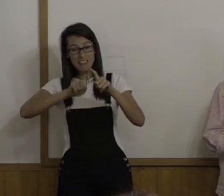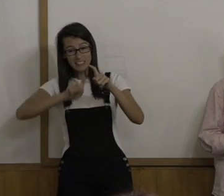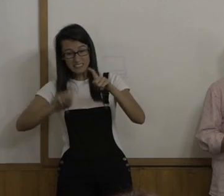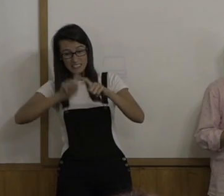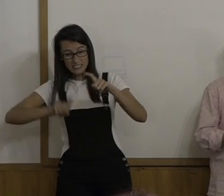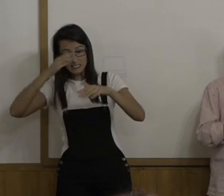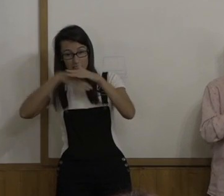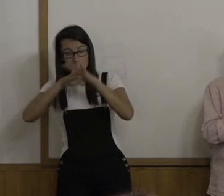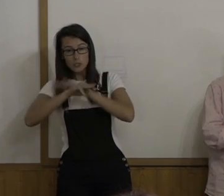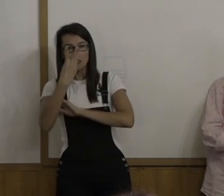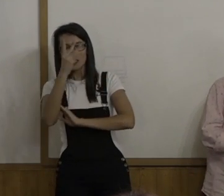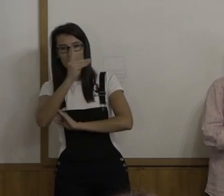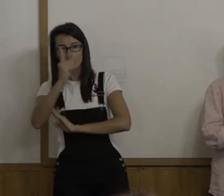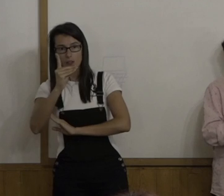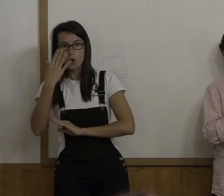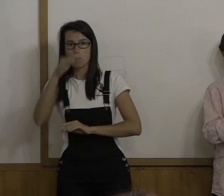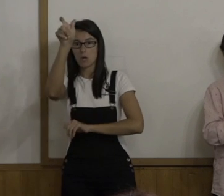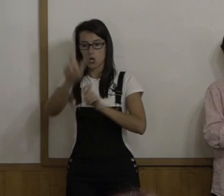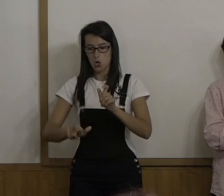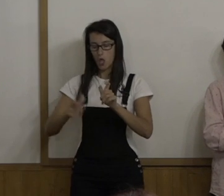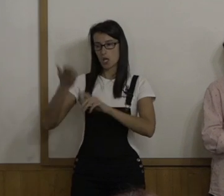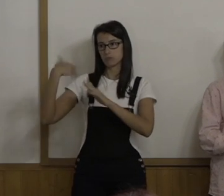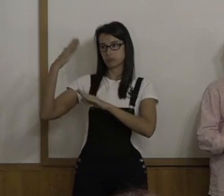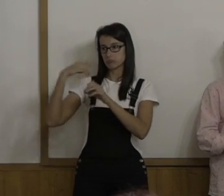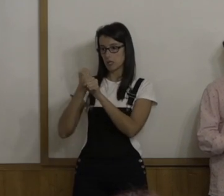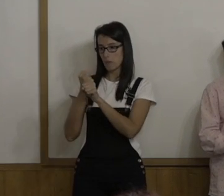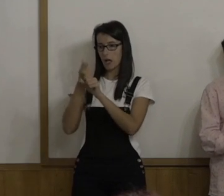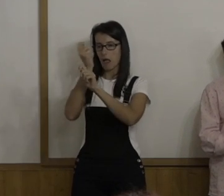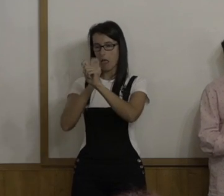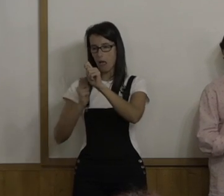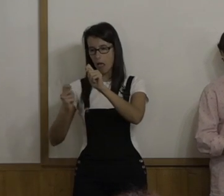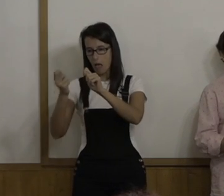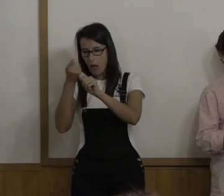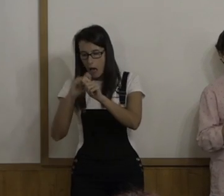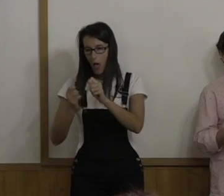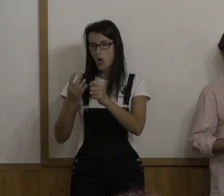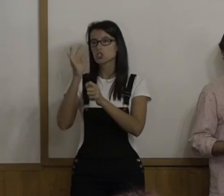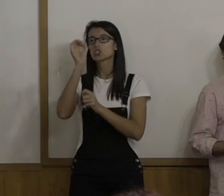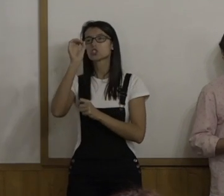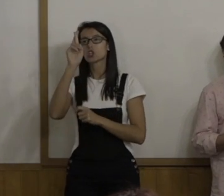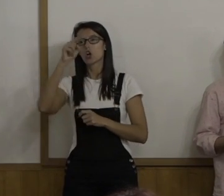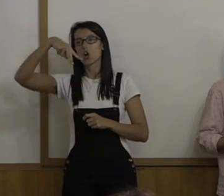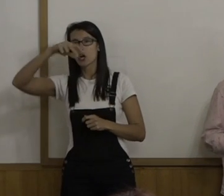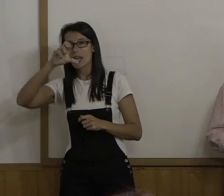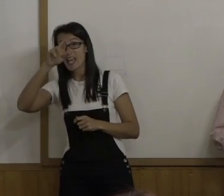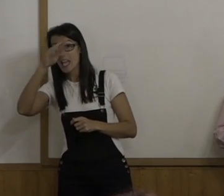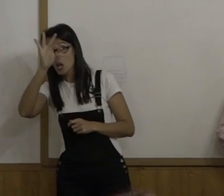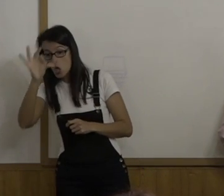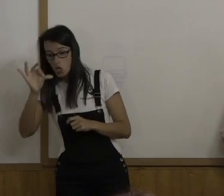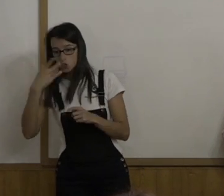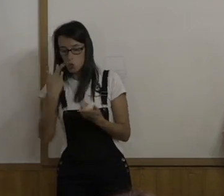que estaban jubilados, que habían sido torneros o que habían fabricado piezas y tal, sin conocer un programa de diseño digital, ni mucho menos